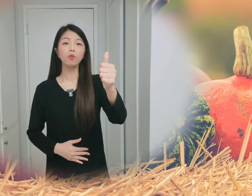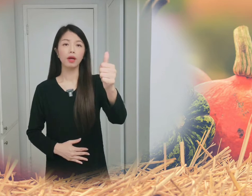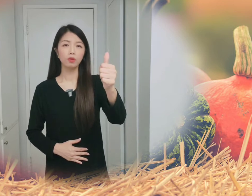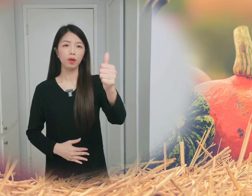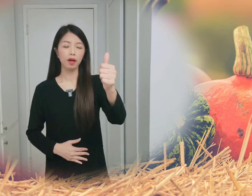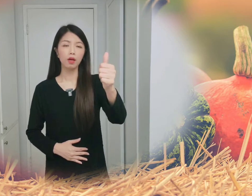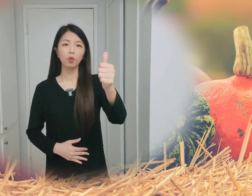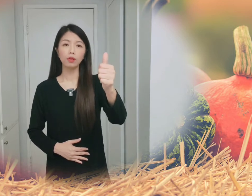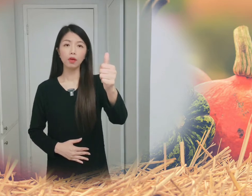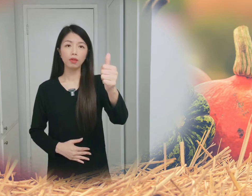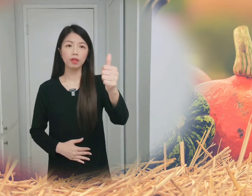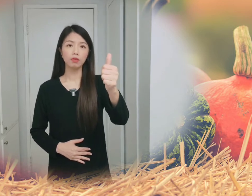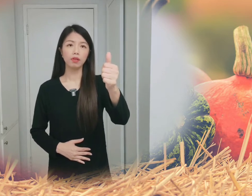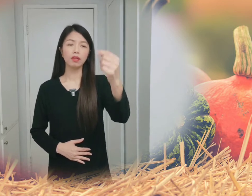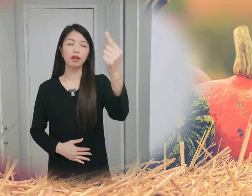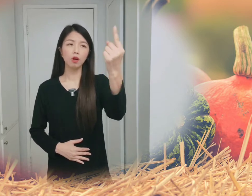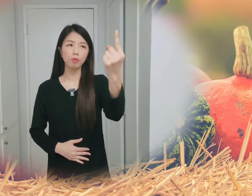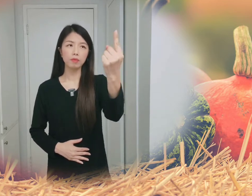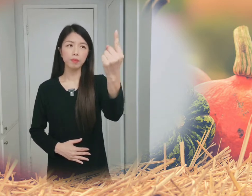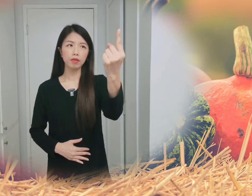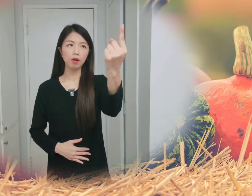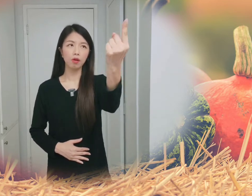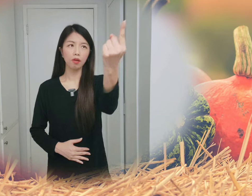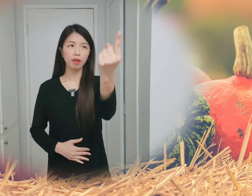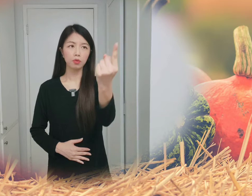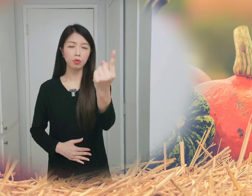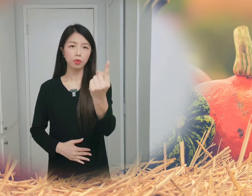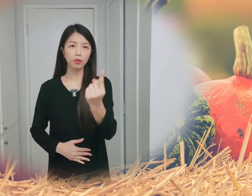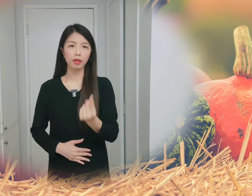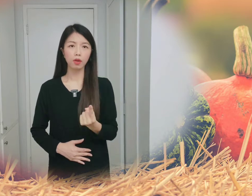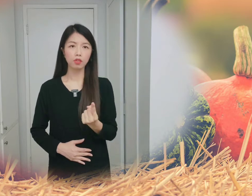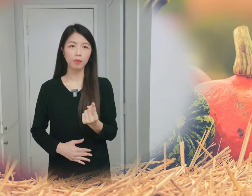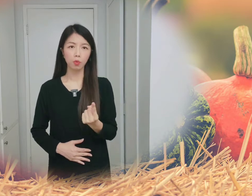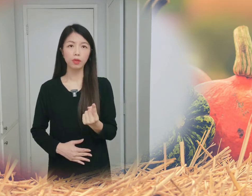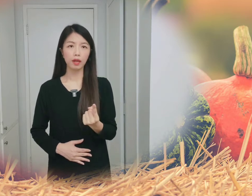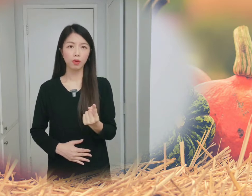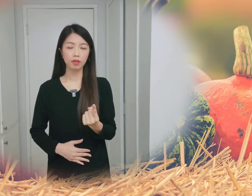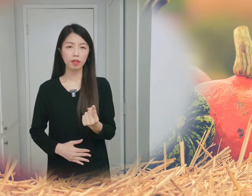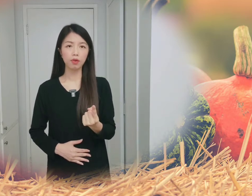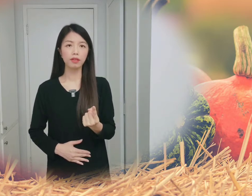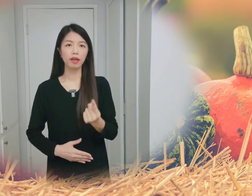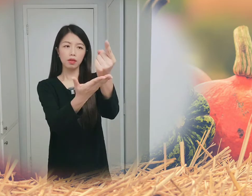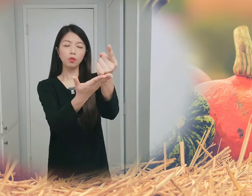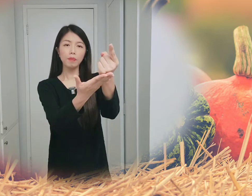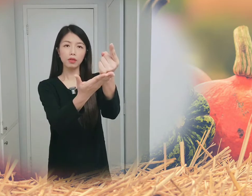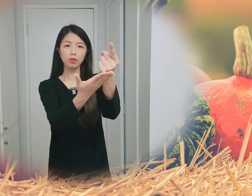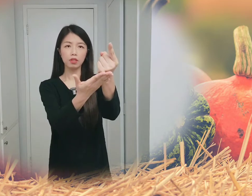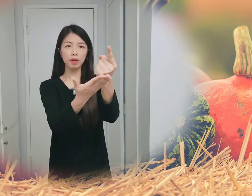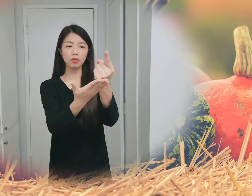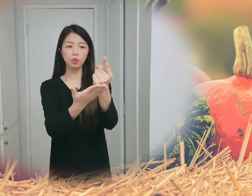내가 왔노라. 오다라고 하는 뜻의 수어는 검지만 펴서 내 쪽으로 당겨주시면 오다라고 하는 뜻의 수어인데요.